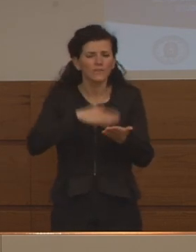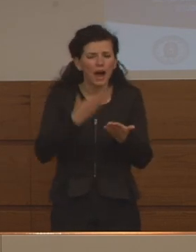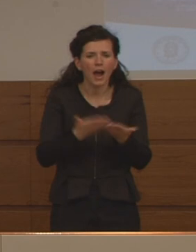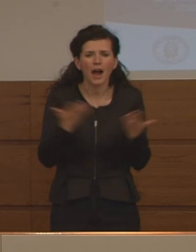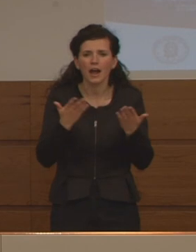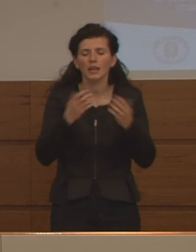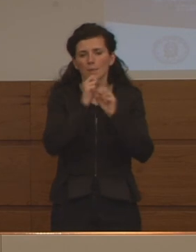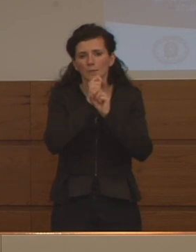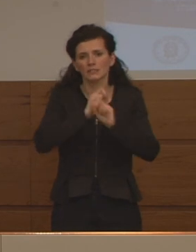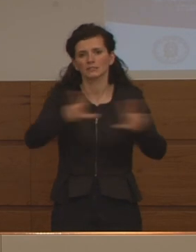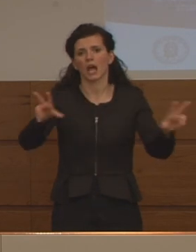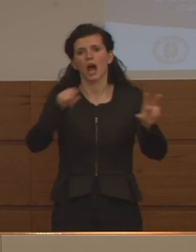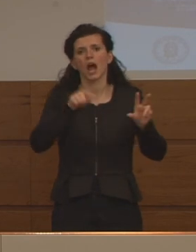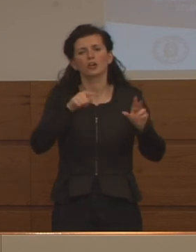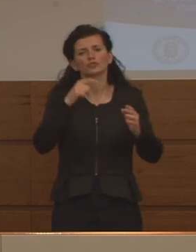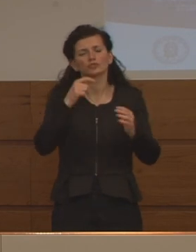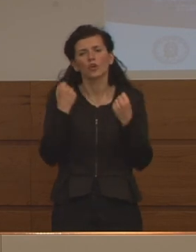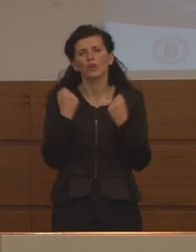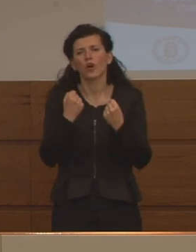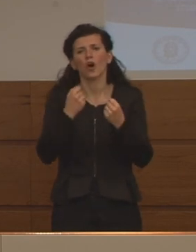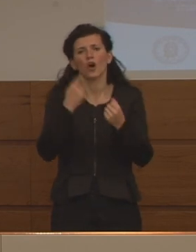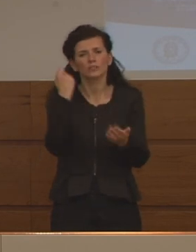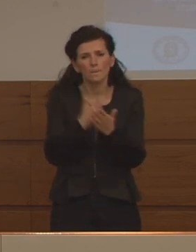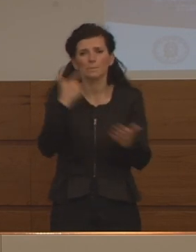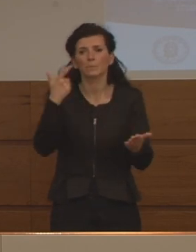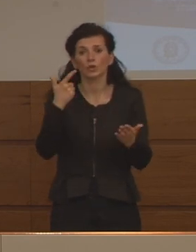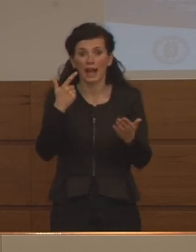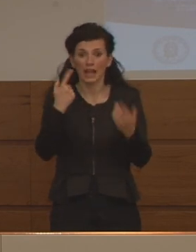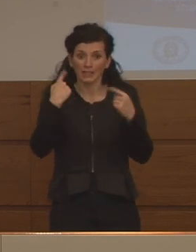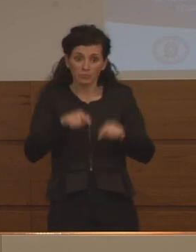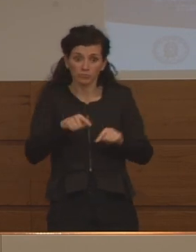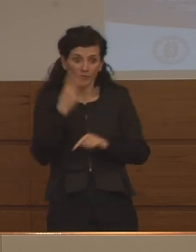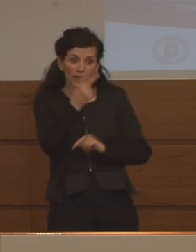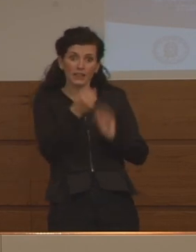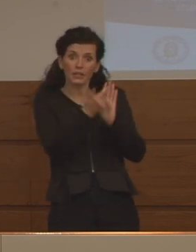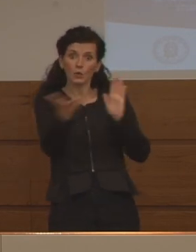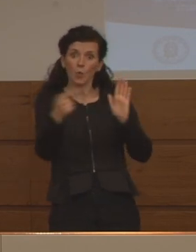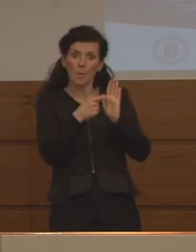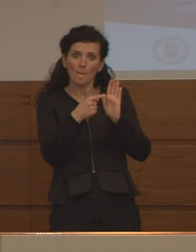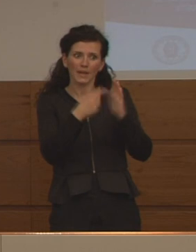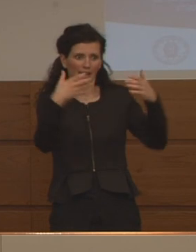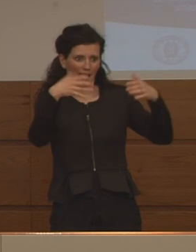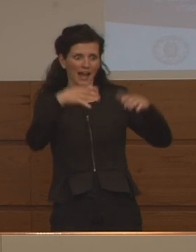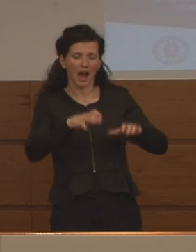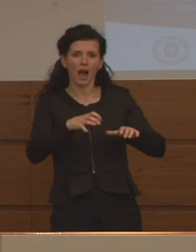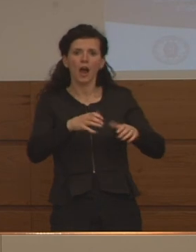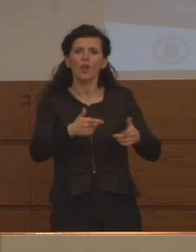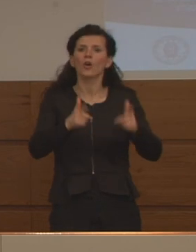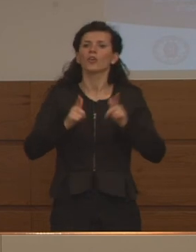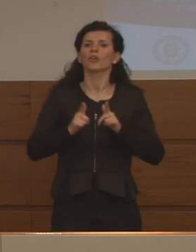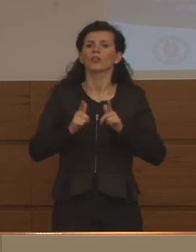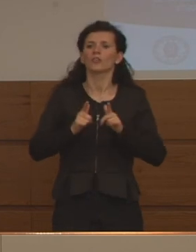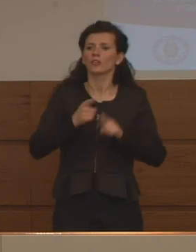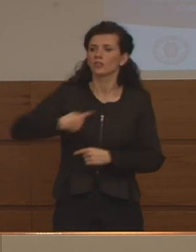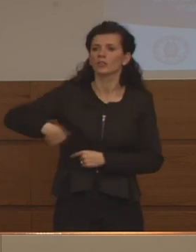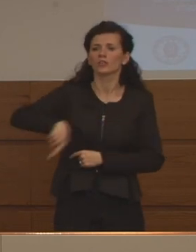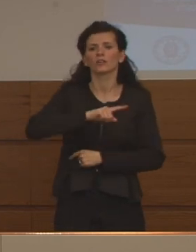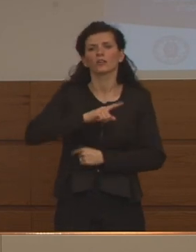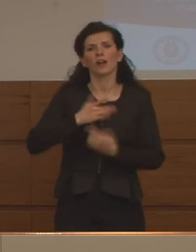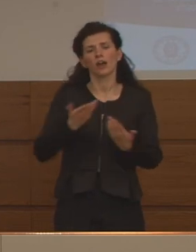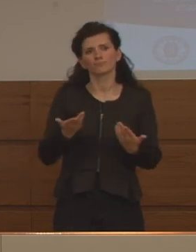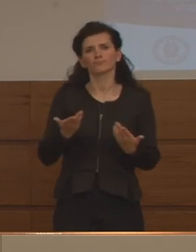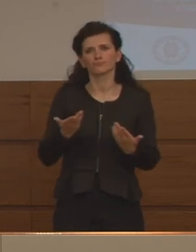che questo non deve essere minimamente letto come un messaggio